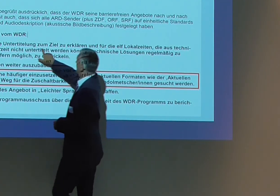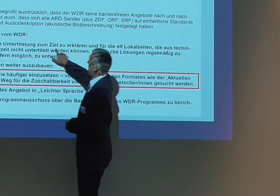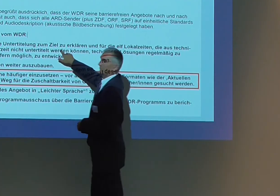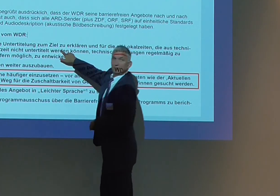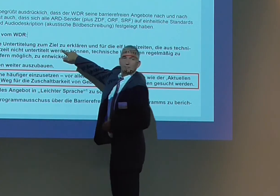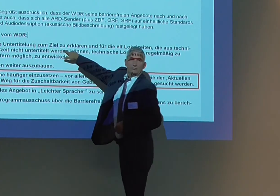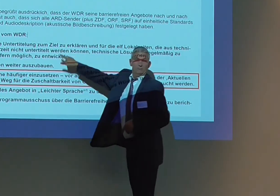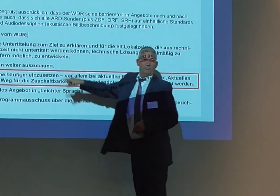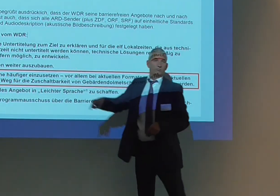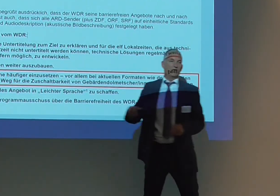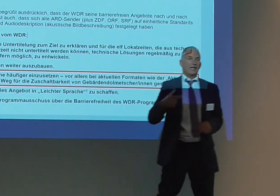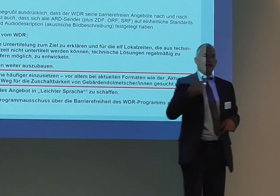oben.